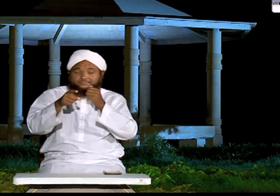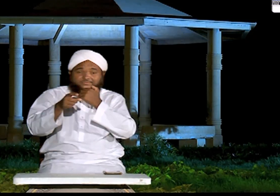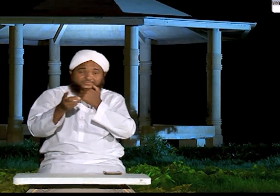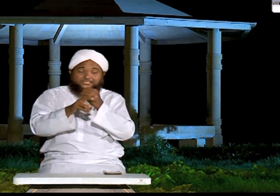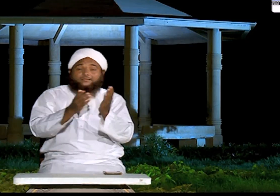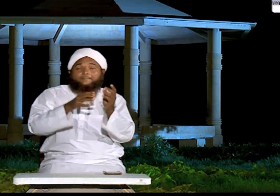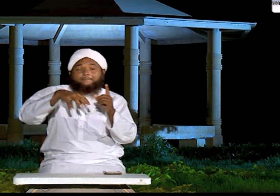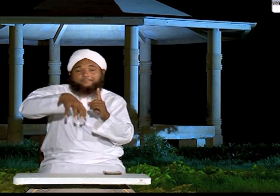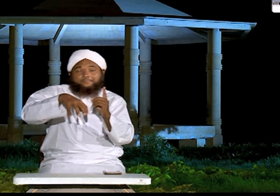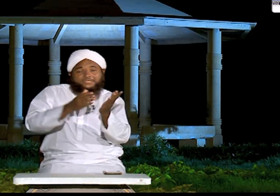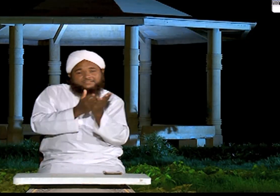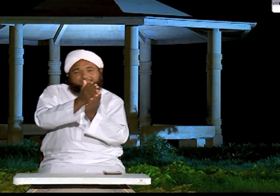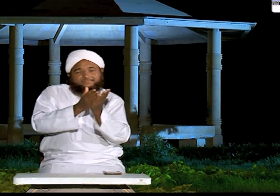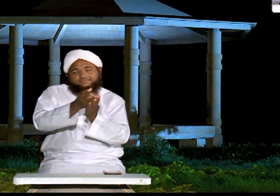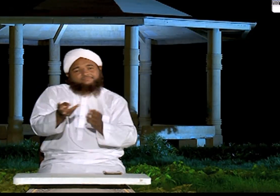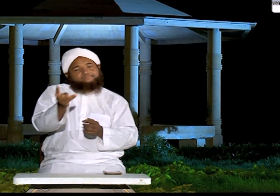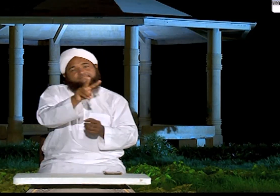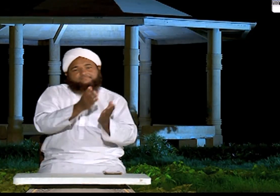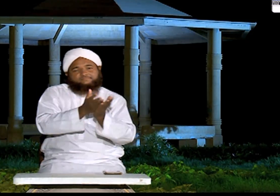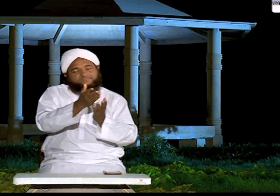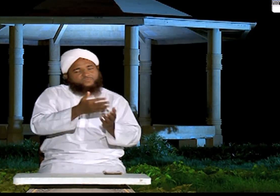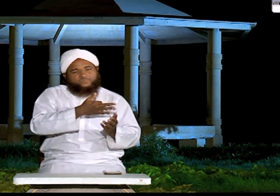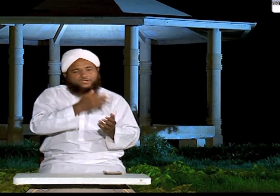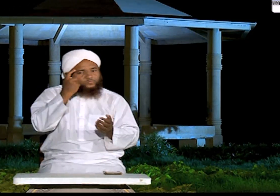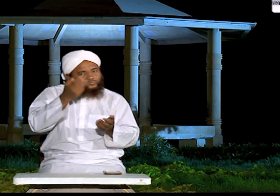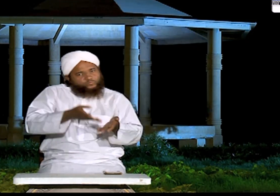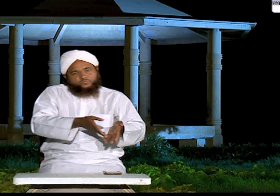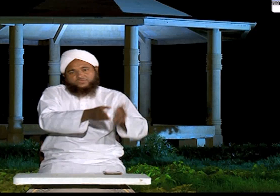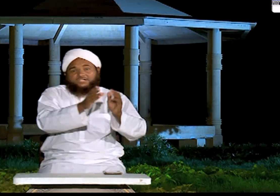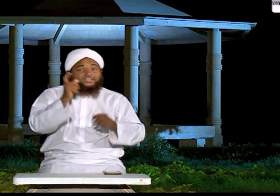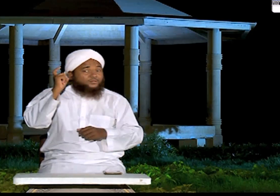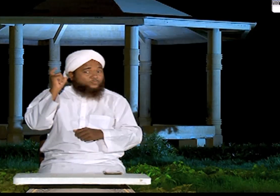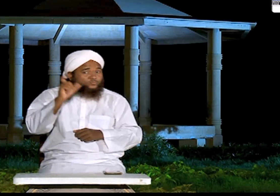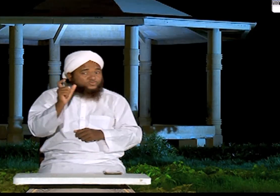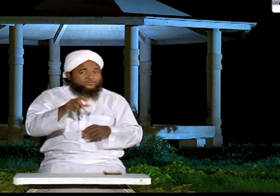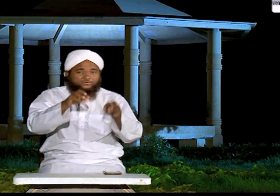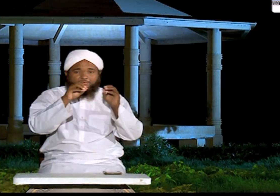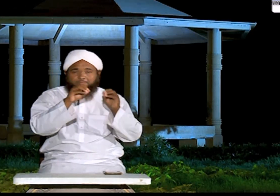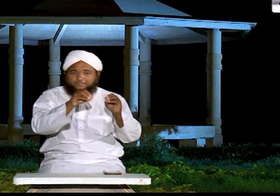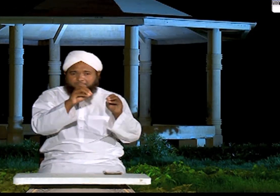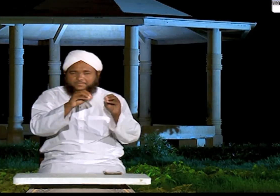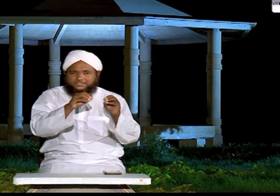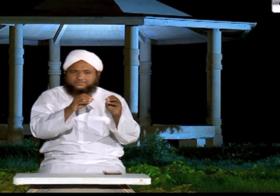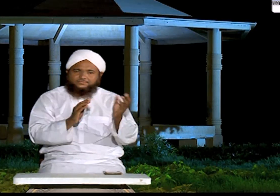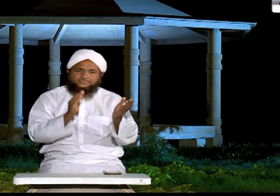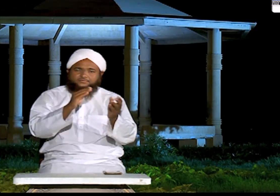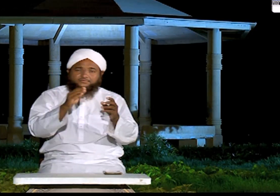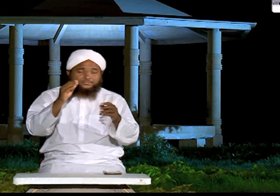منورہ کی طرف حجرت کرنے کا ارادہ فرمایا اس حجرت میں مسلمانوں کی مدد کرنے والے مدینہ شریف کے مسلمانوں کو